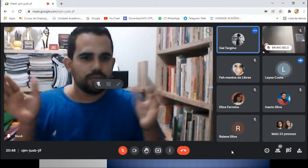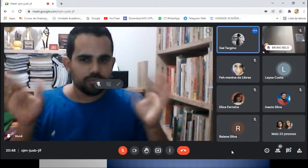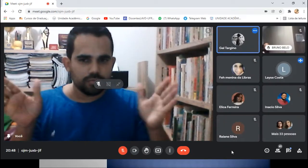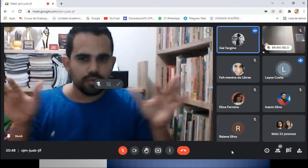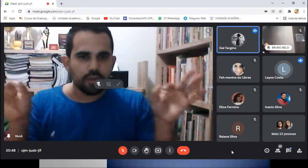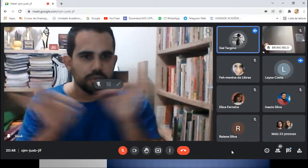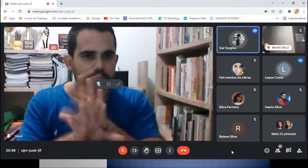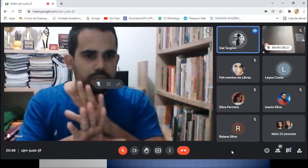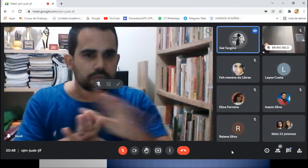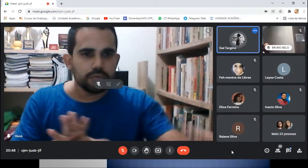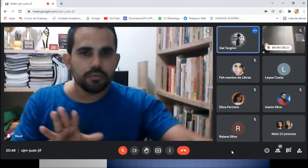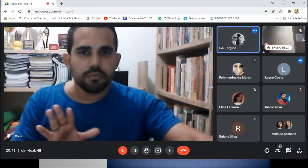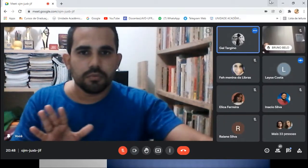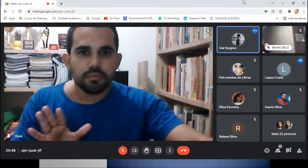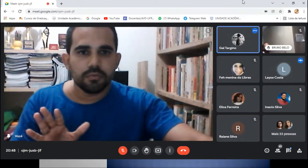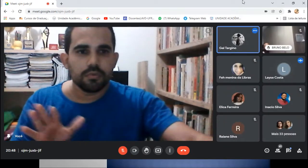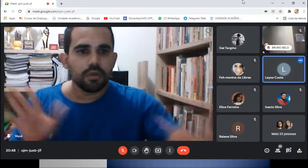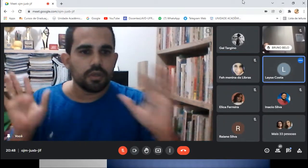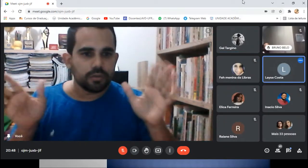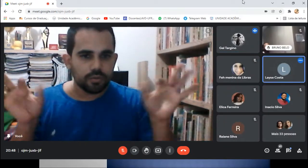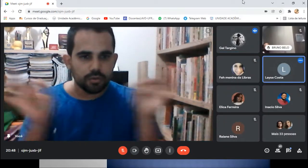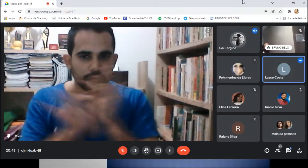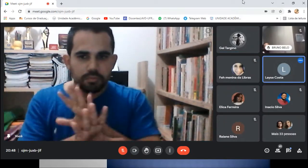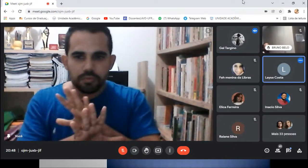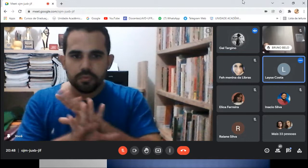E agora? Eita.